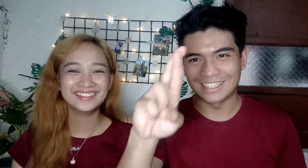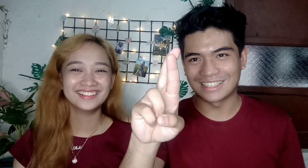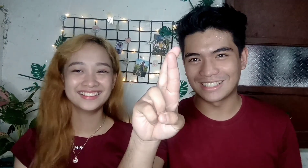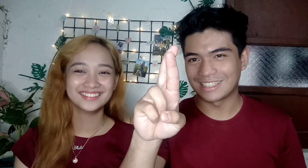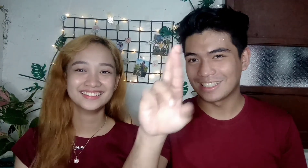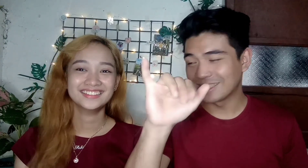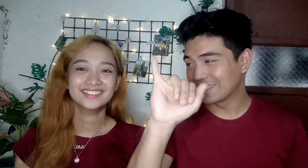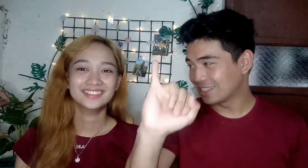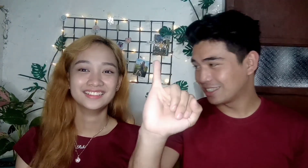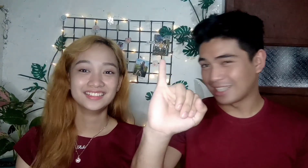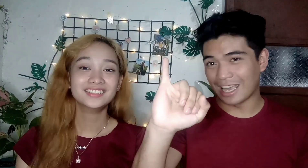Chris.